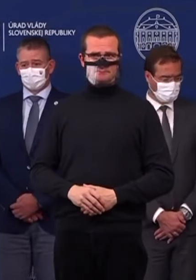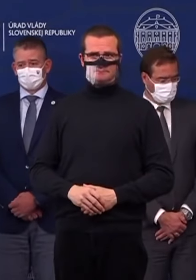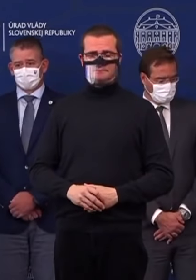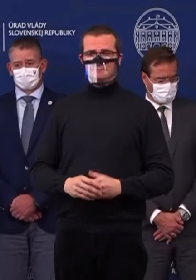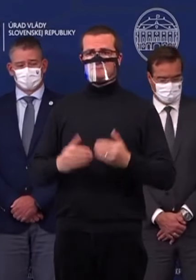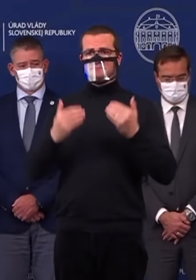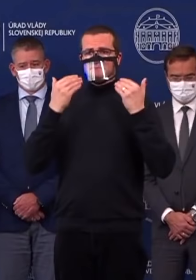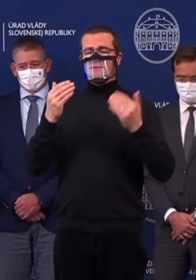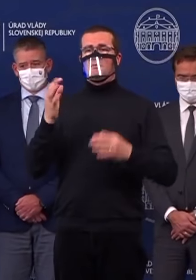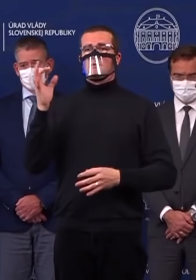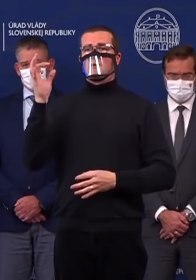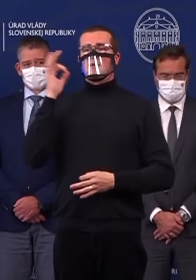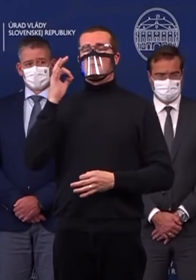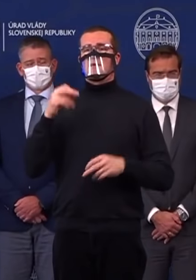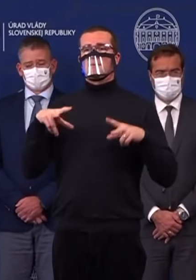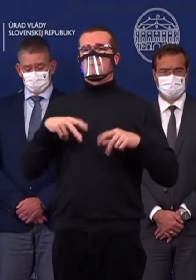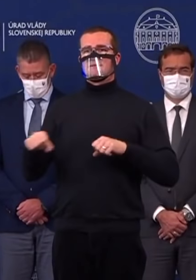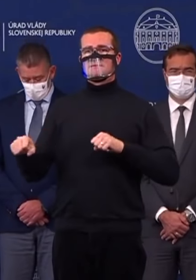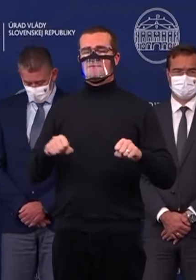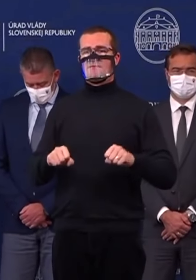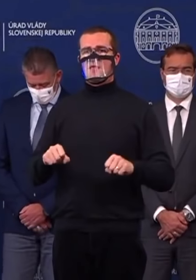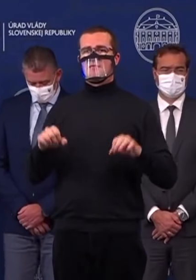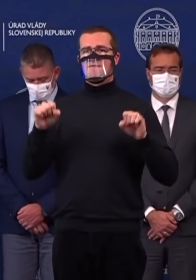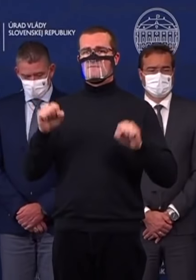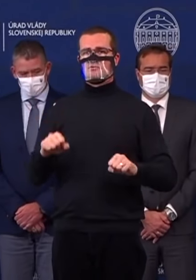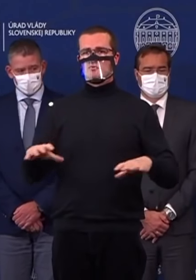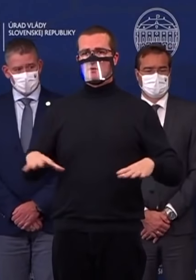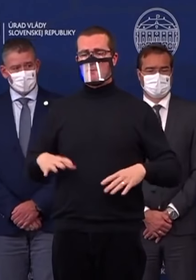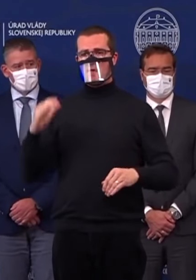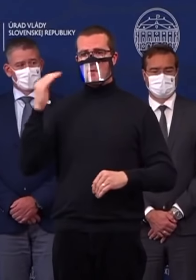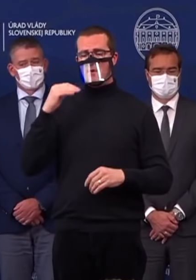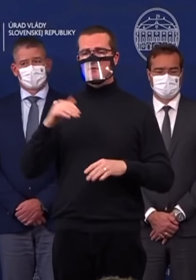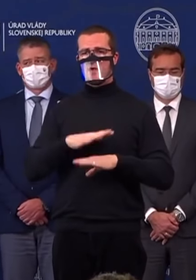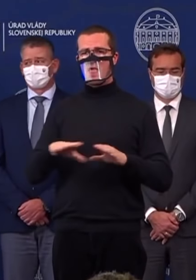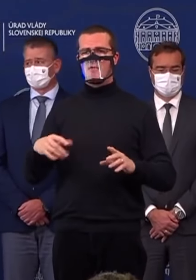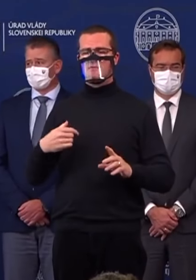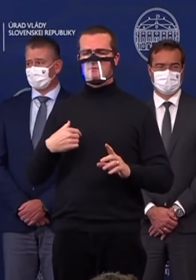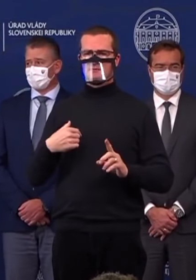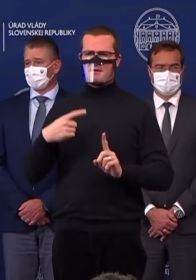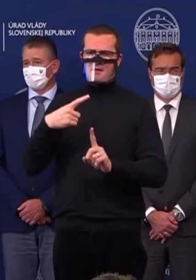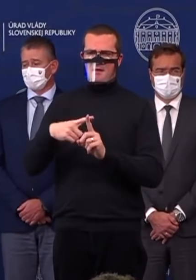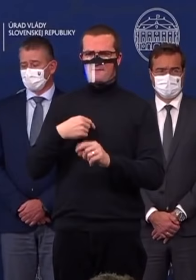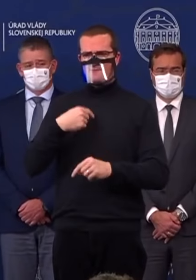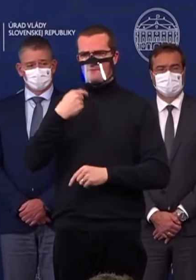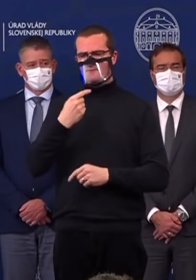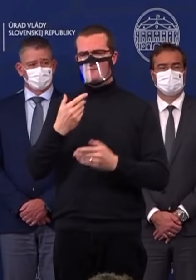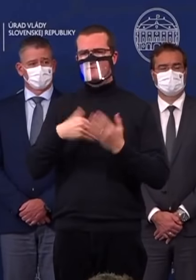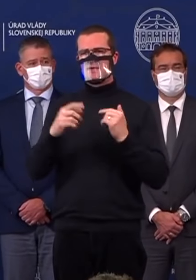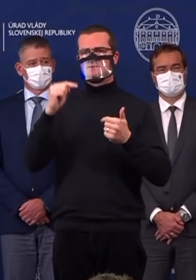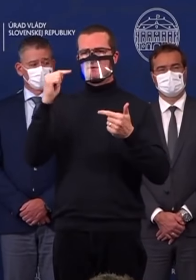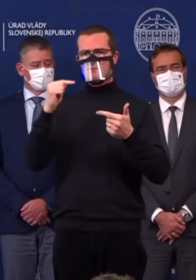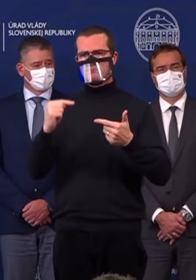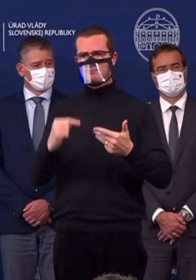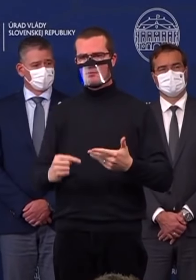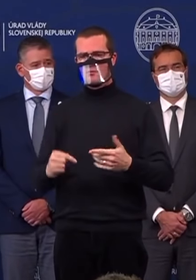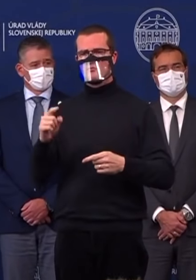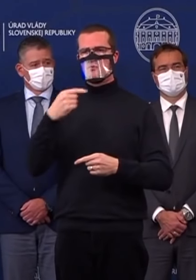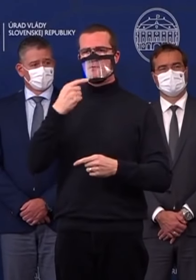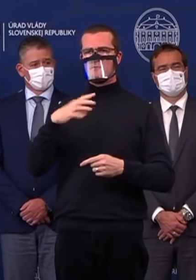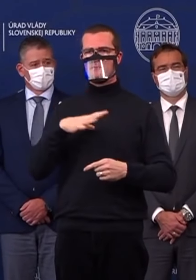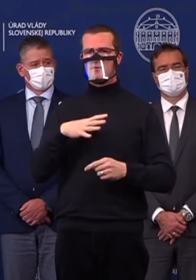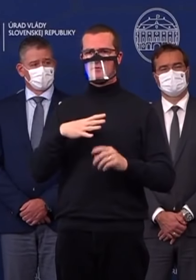Ďakujem veľmi pekne, pán predseda vlády, vážené dámy, vážení páni. Ja sa môžem len pridať k viacerým bodom, ktoré povedal už